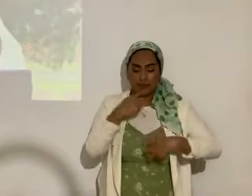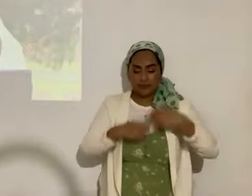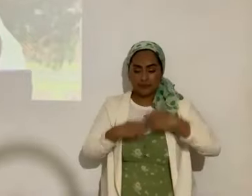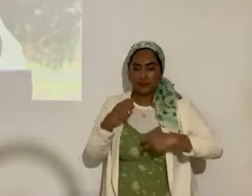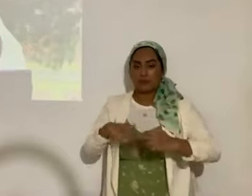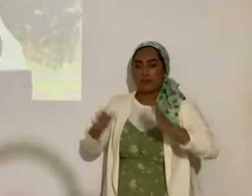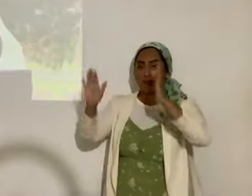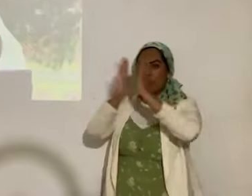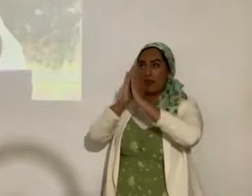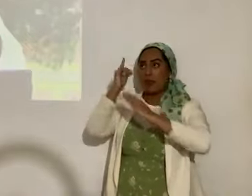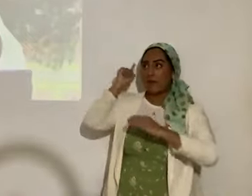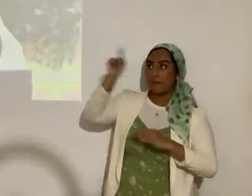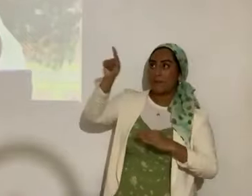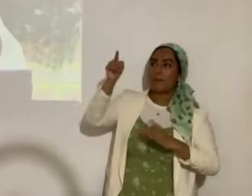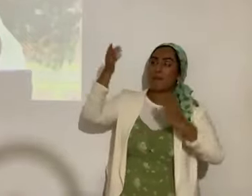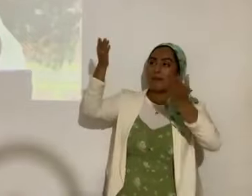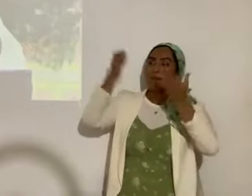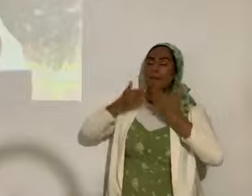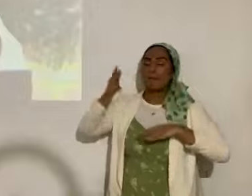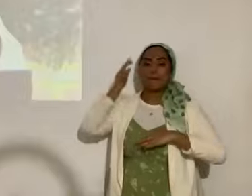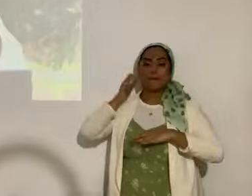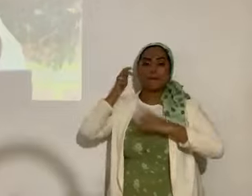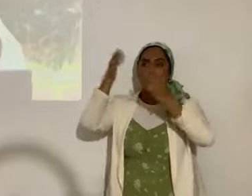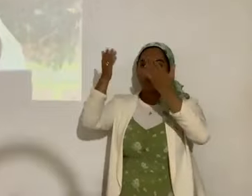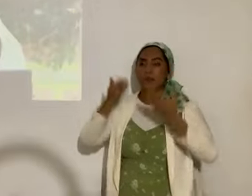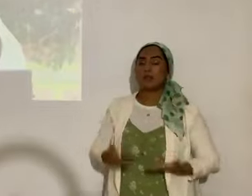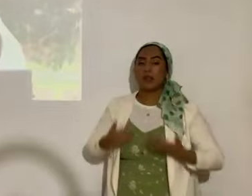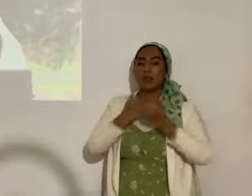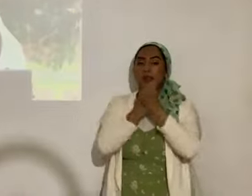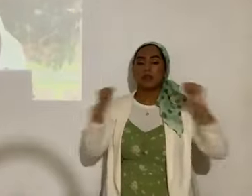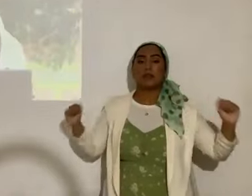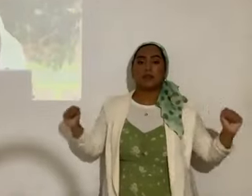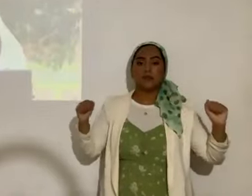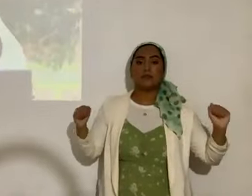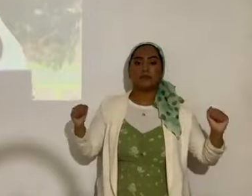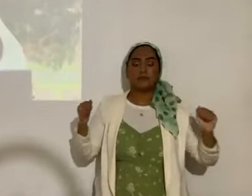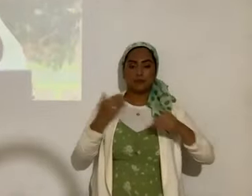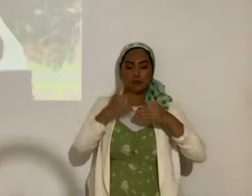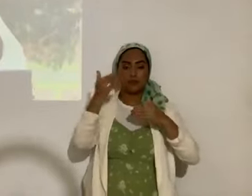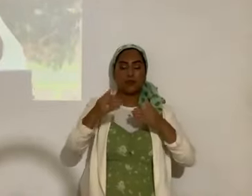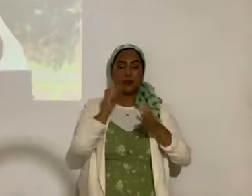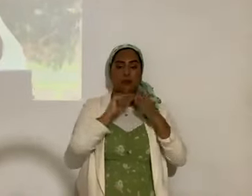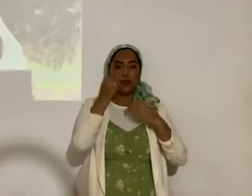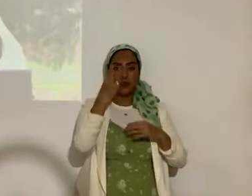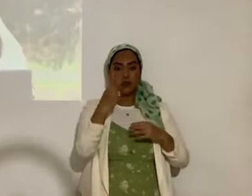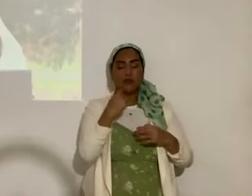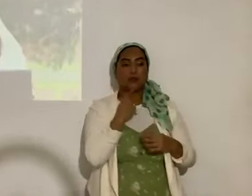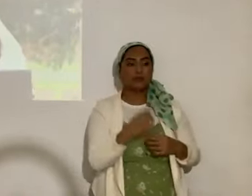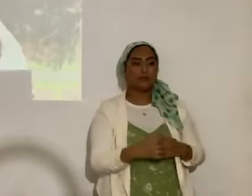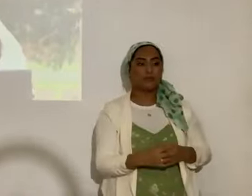clamaremos a ti y tú nos oirás y salvarás adelante en el